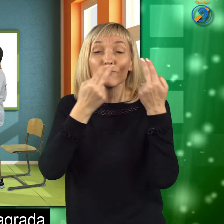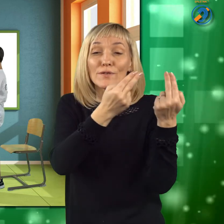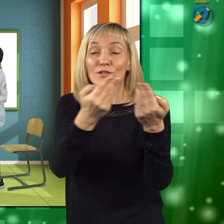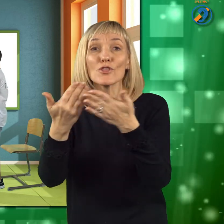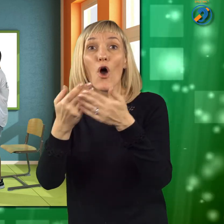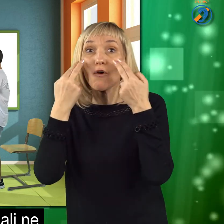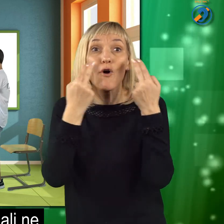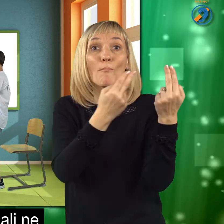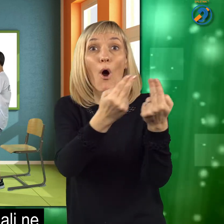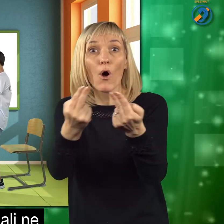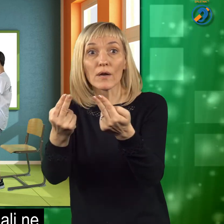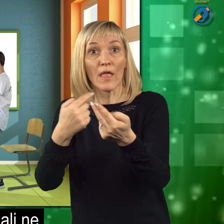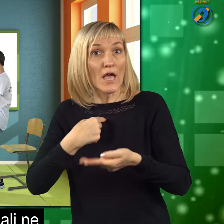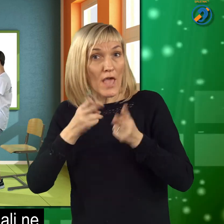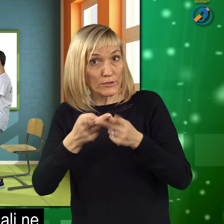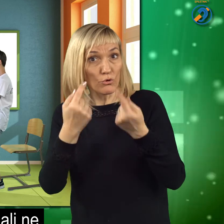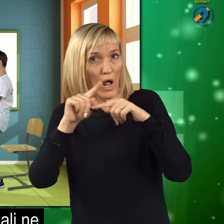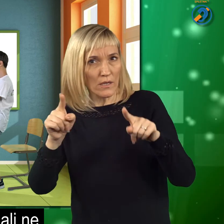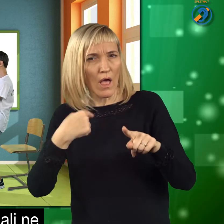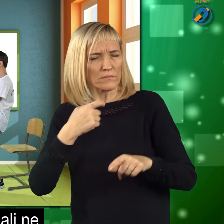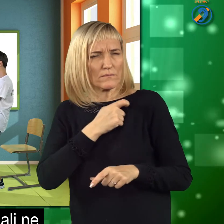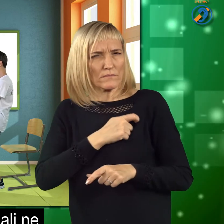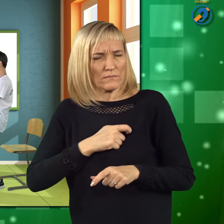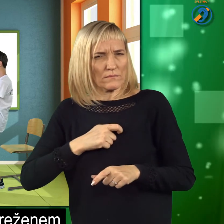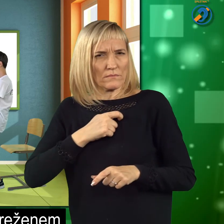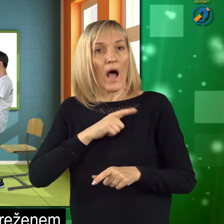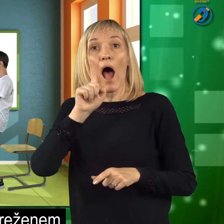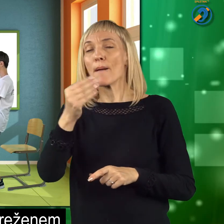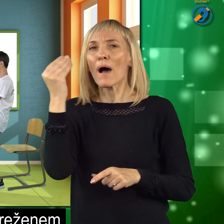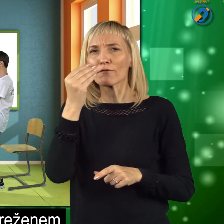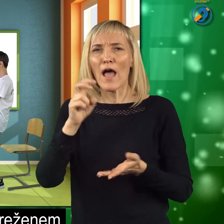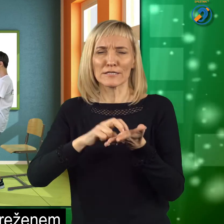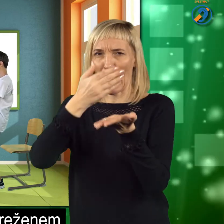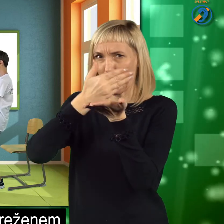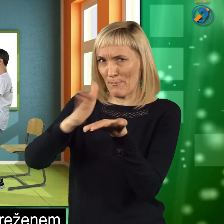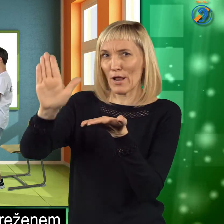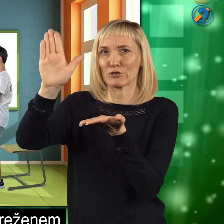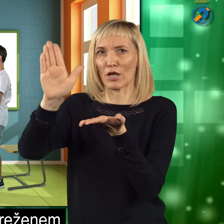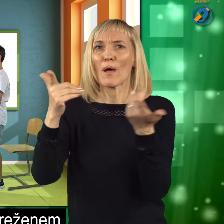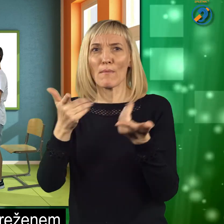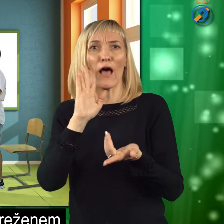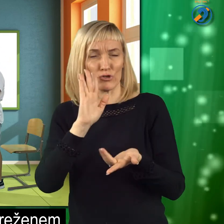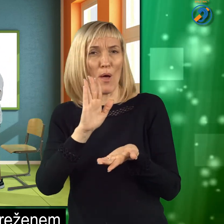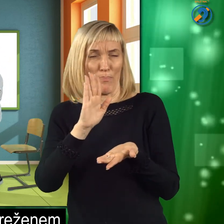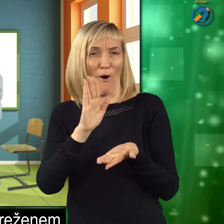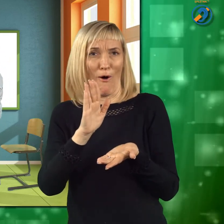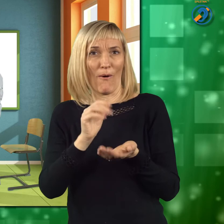razgled. A zmorem ali ne, to ves čas me žre. Z vajo strah preženem, z njo mi lažje